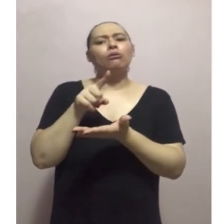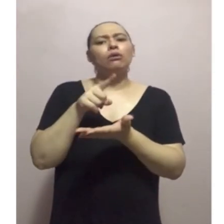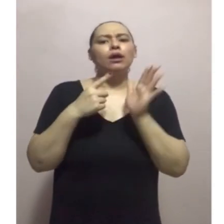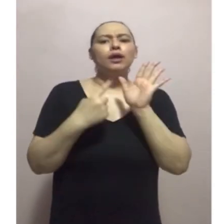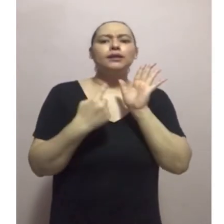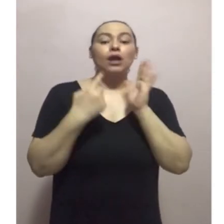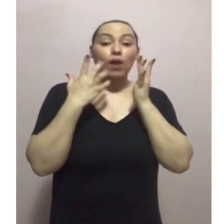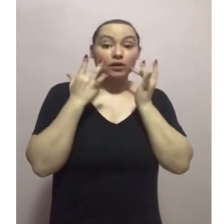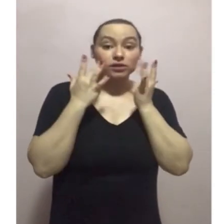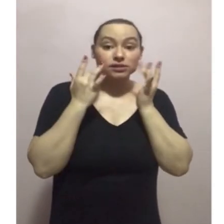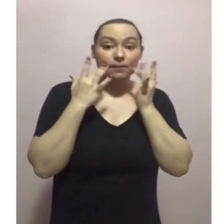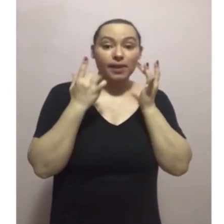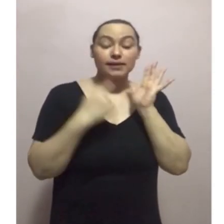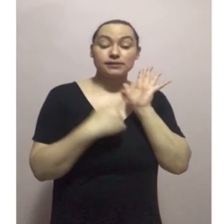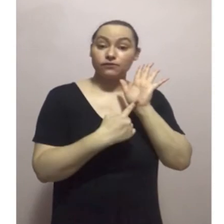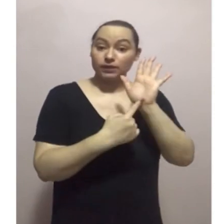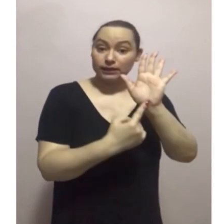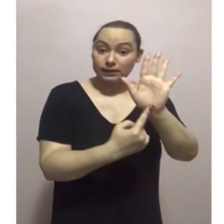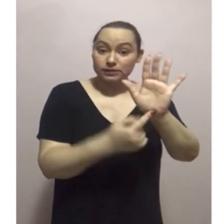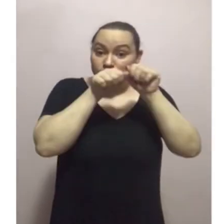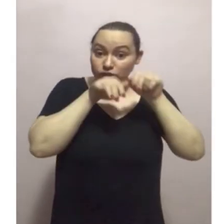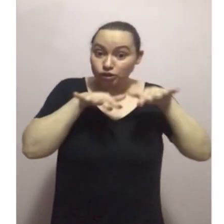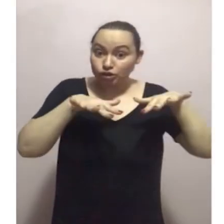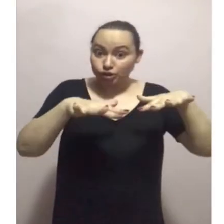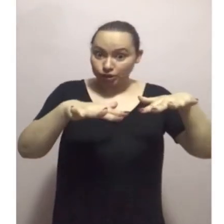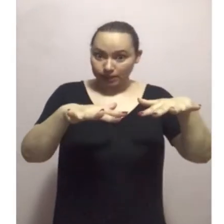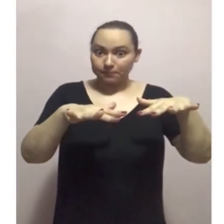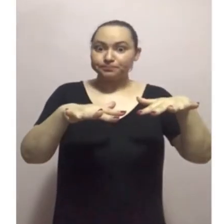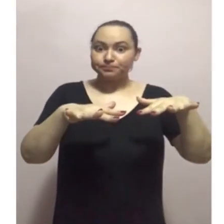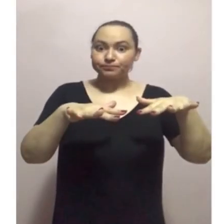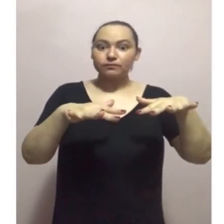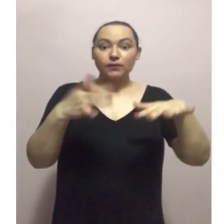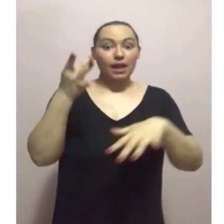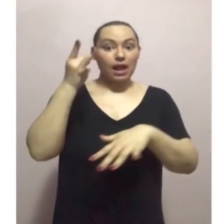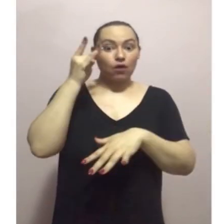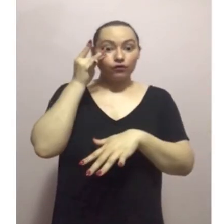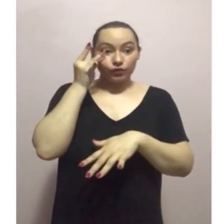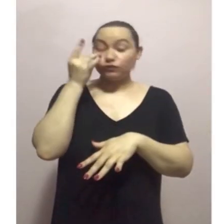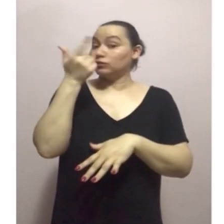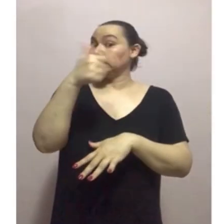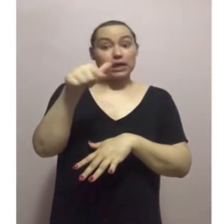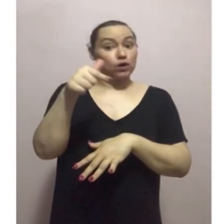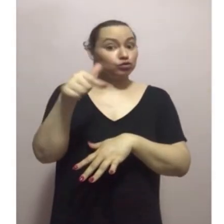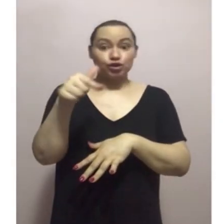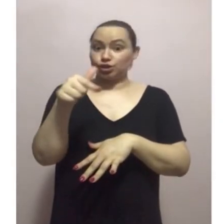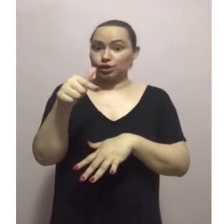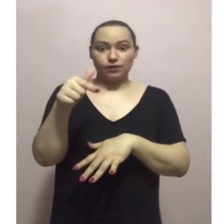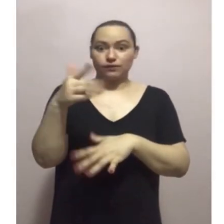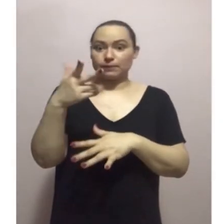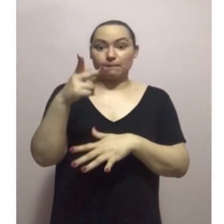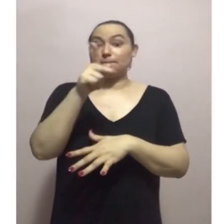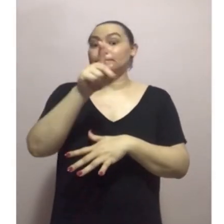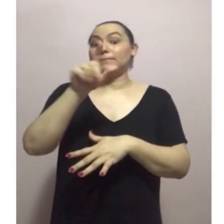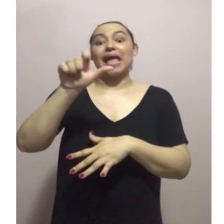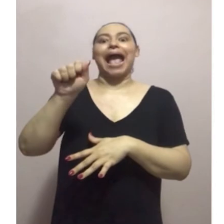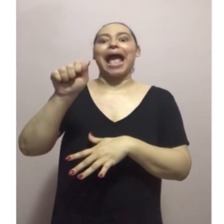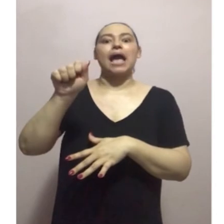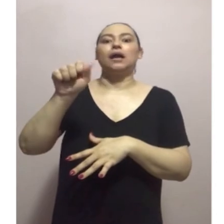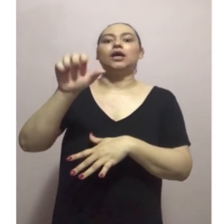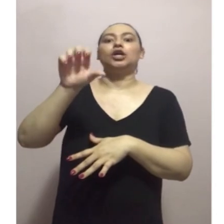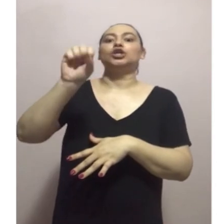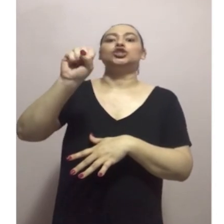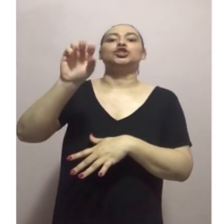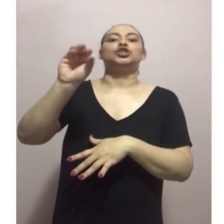foi transmitida ao vivo e fizemos a produção para não ter público. Não tinha nem PA de